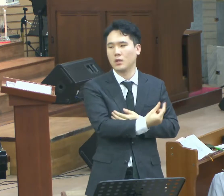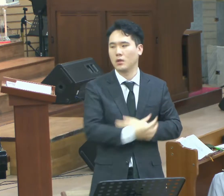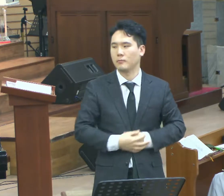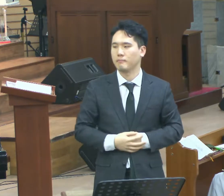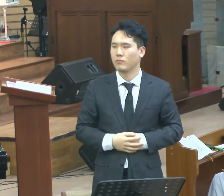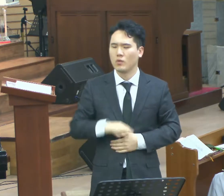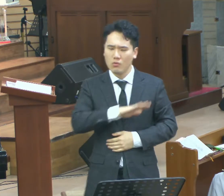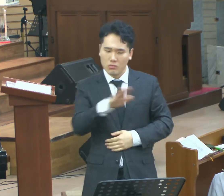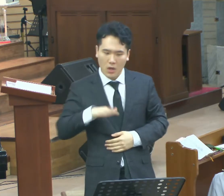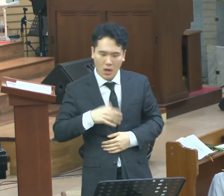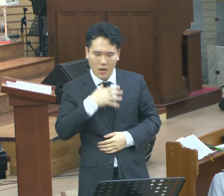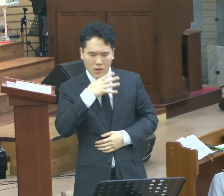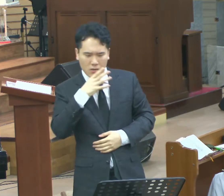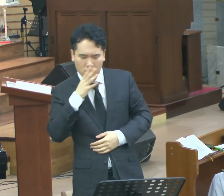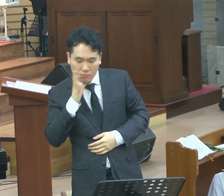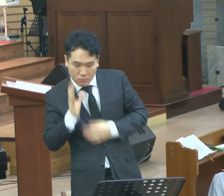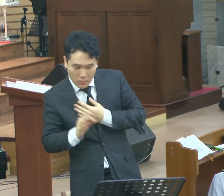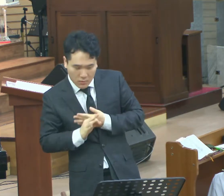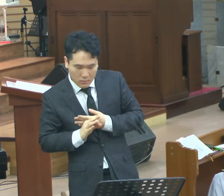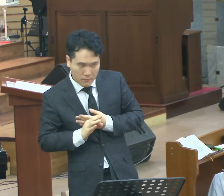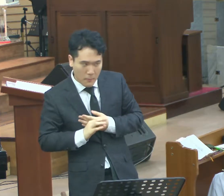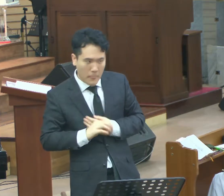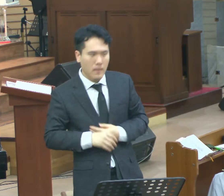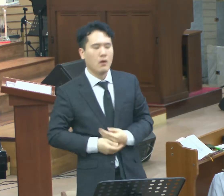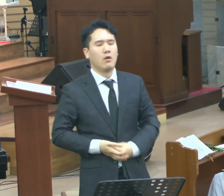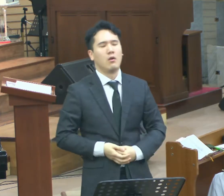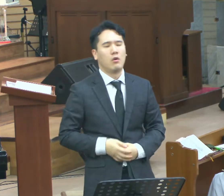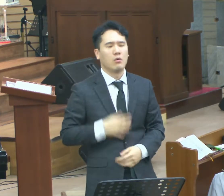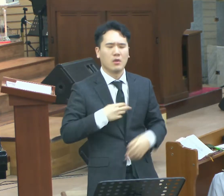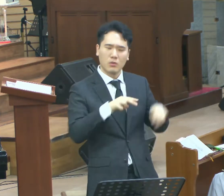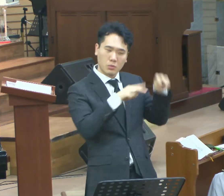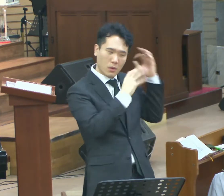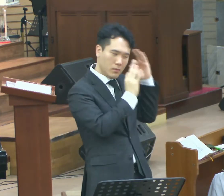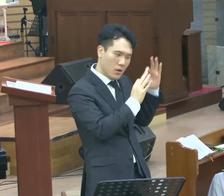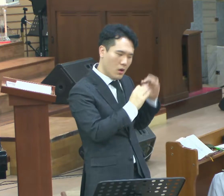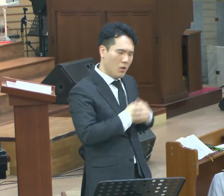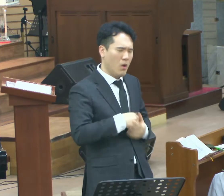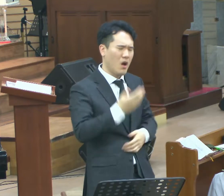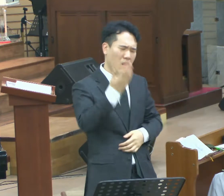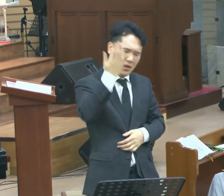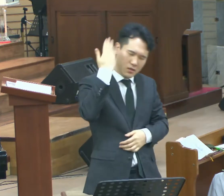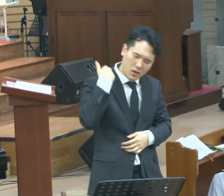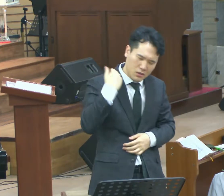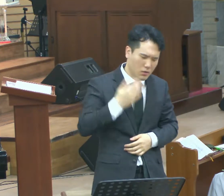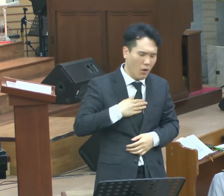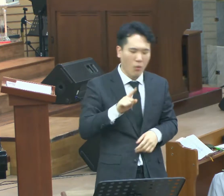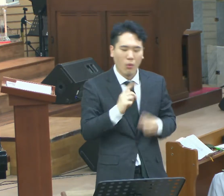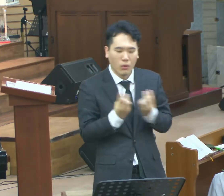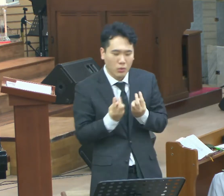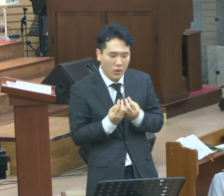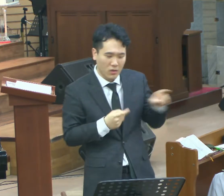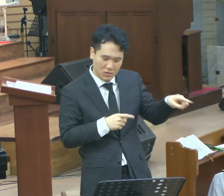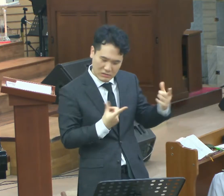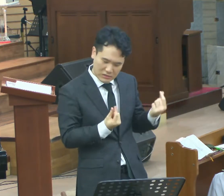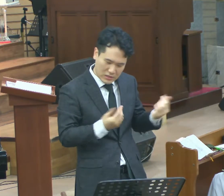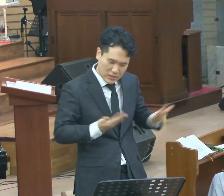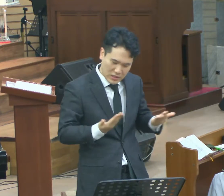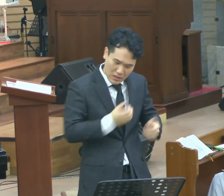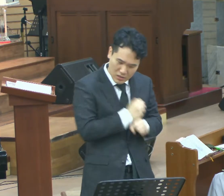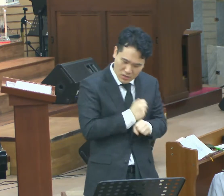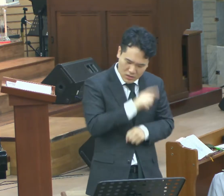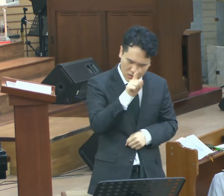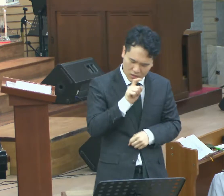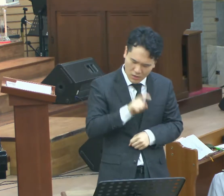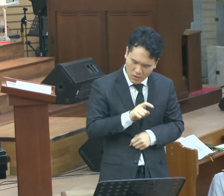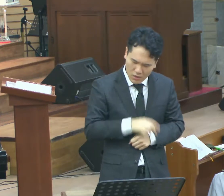일을 나이가 들면 내가 그때 어떻게 그 일을 했지? 젊었을 때는 용기가 있어서 했는데 지금은